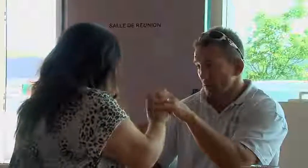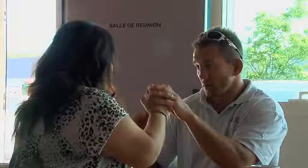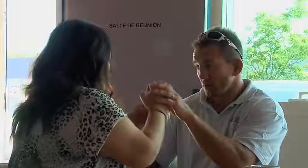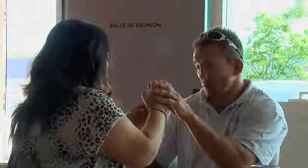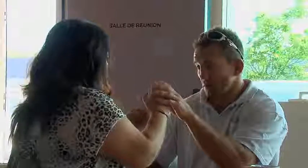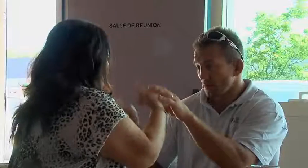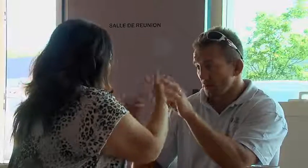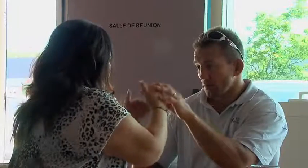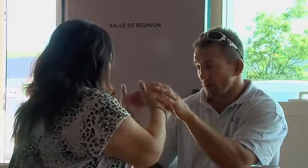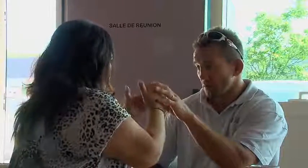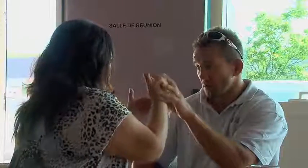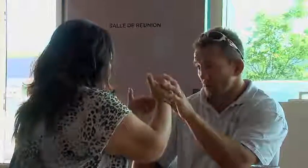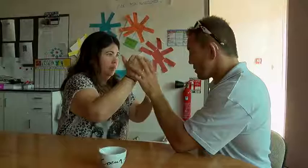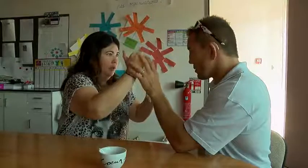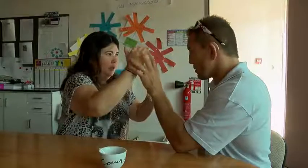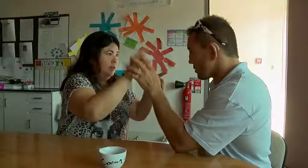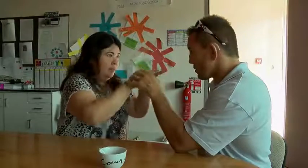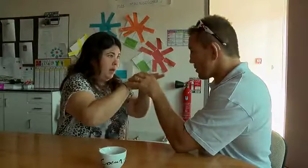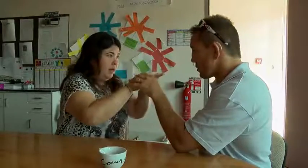commence. Après, c'est pareil.